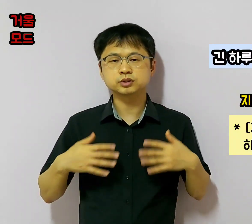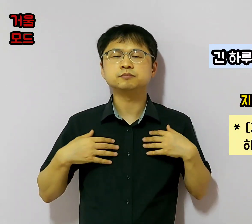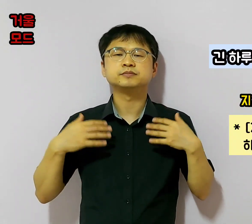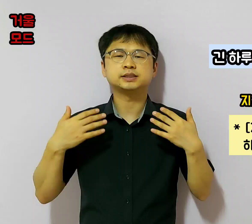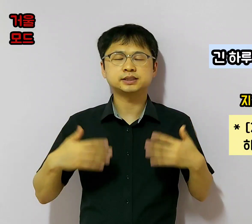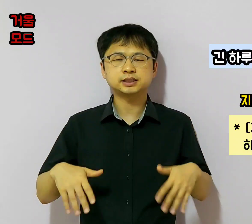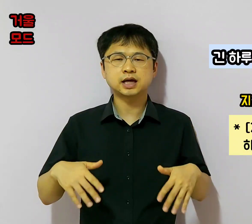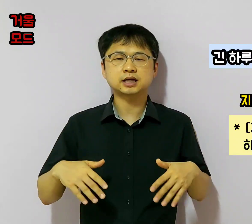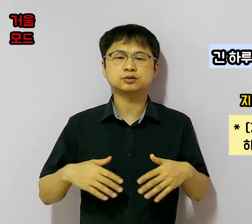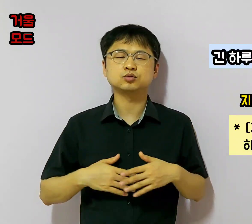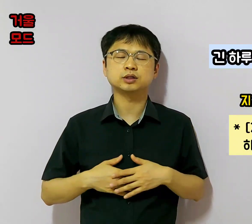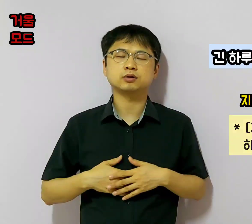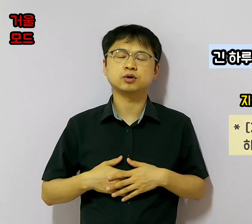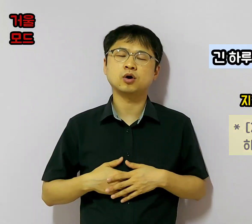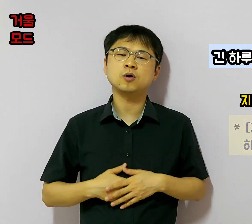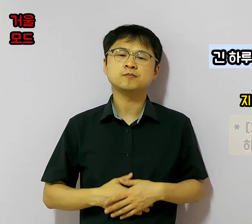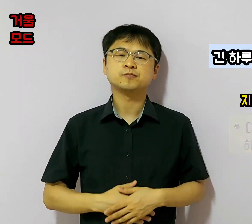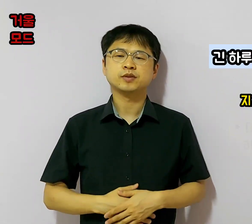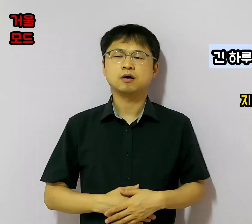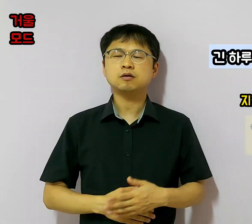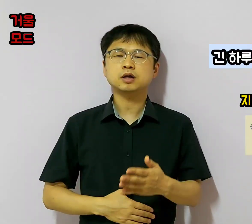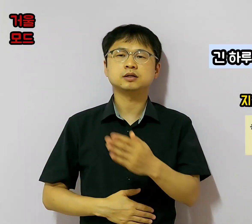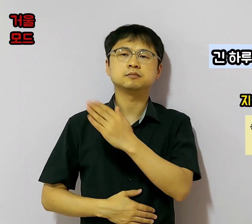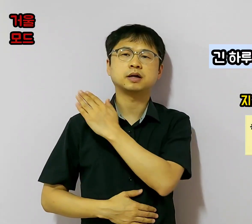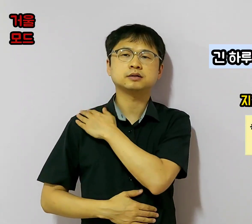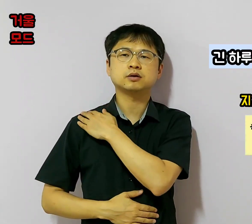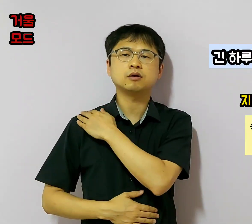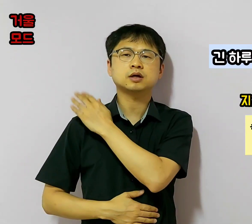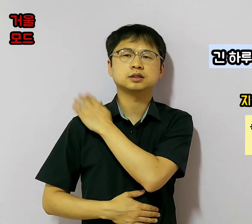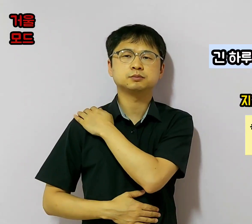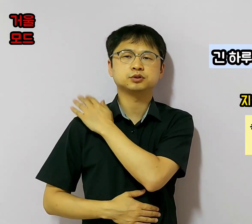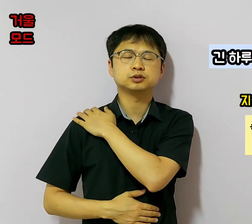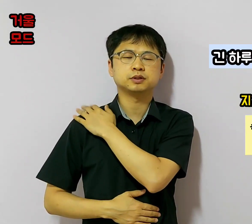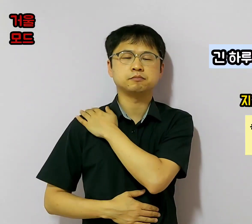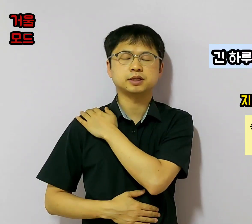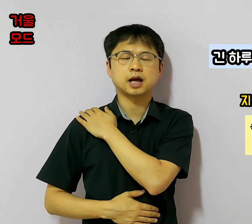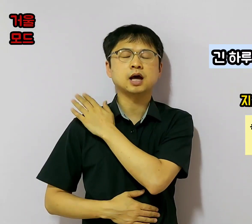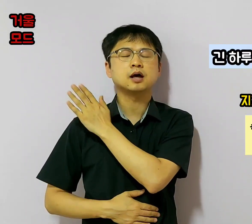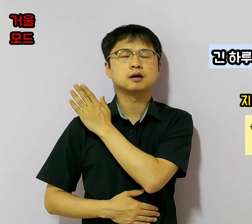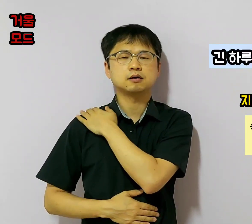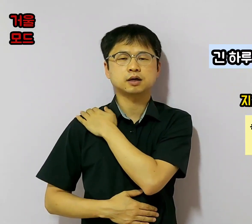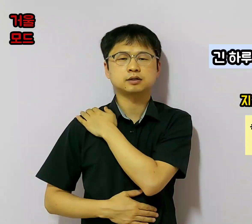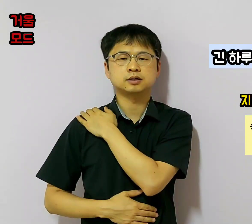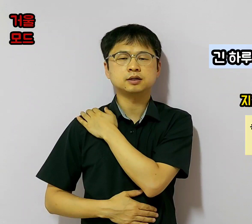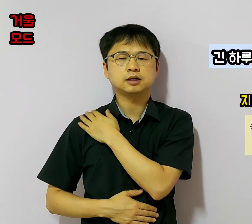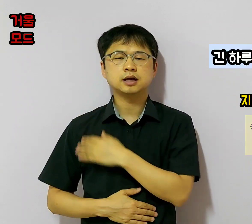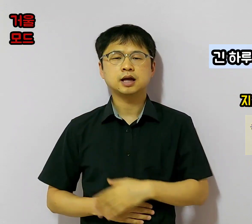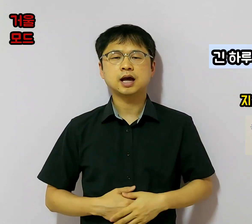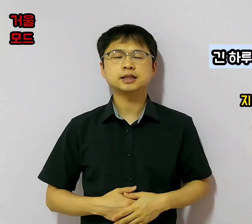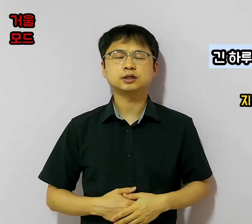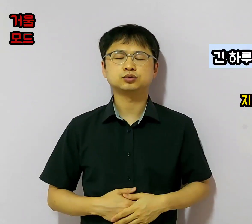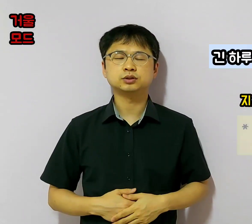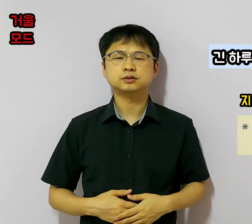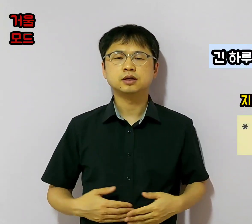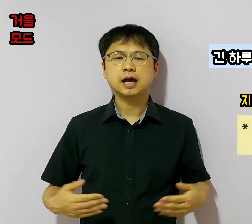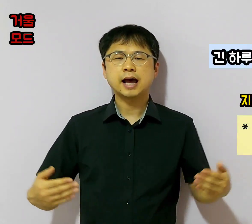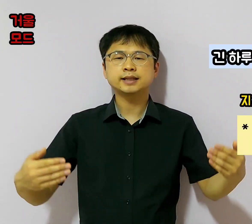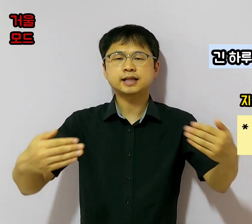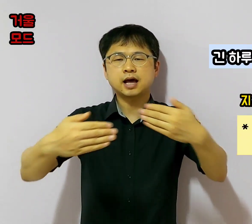모습 지치다 라는 소가 되고요. 어깨는 말 그대로 어깨를 짚어주시면 됩니다. 어깨를 안아주는 안다.